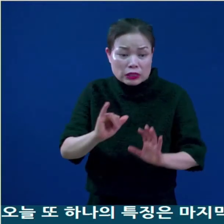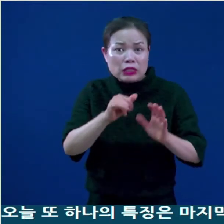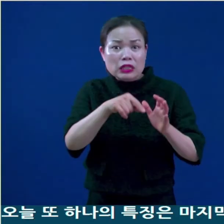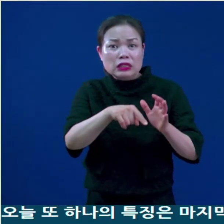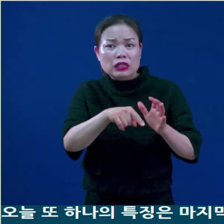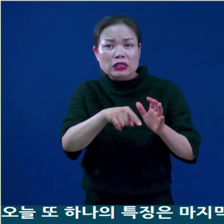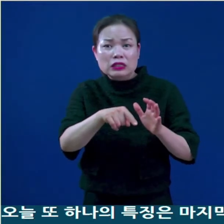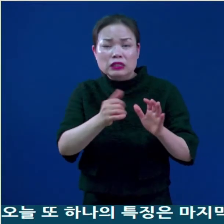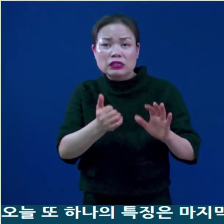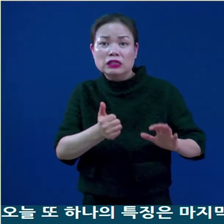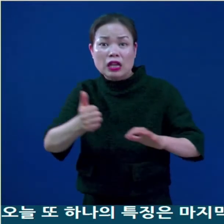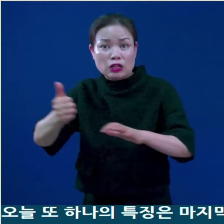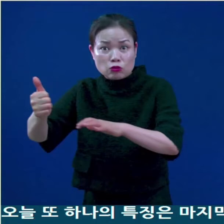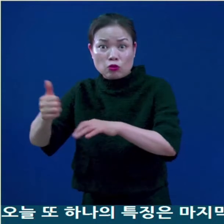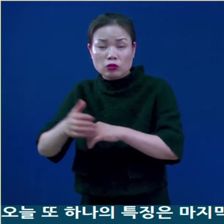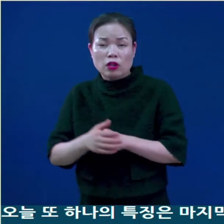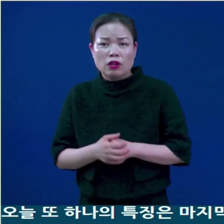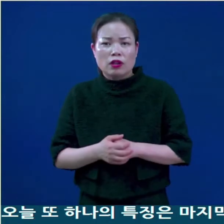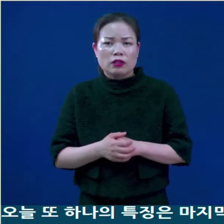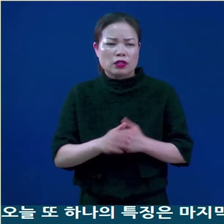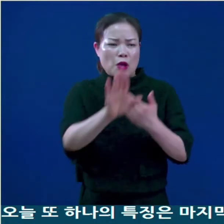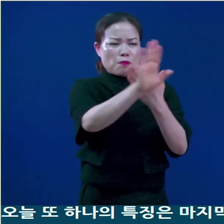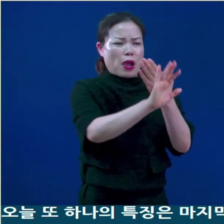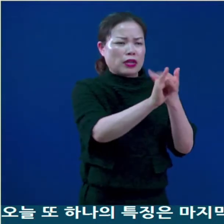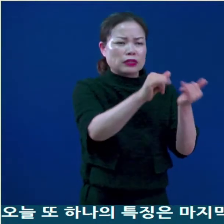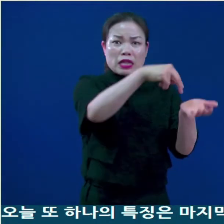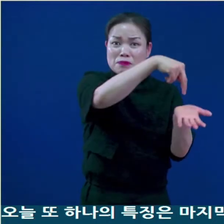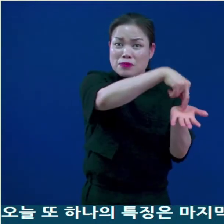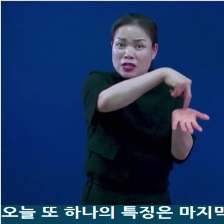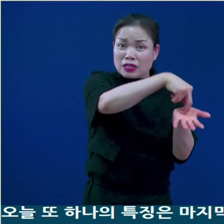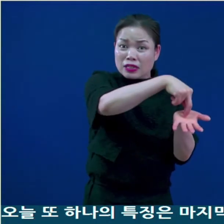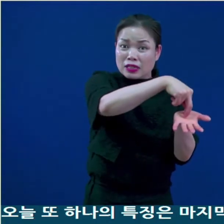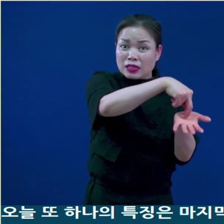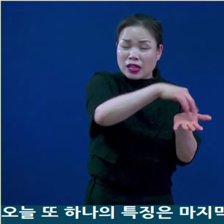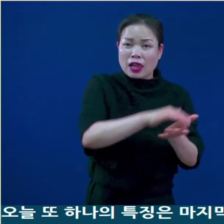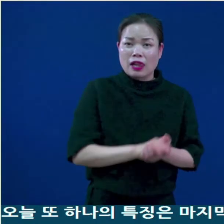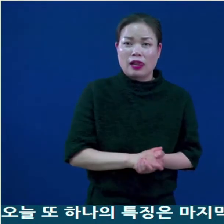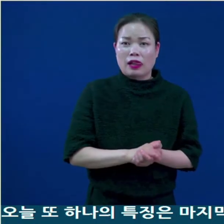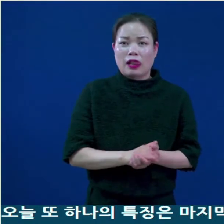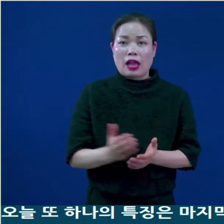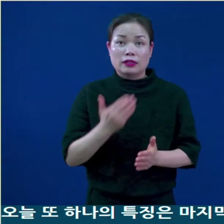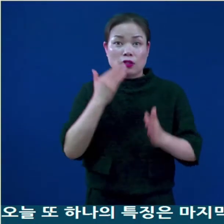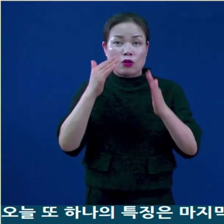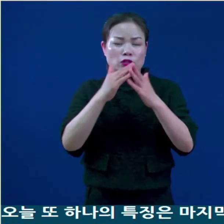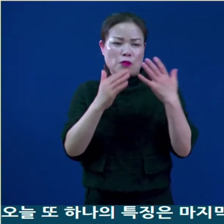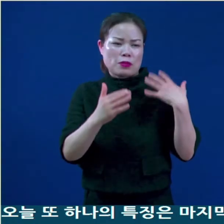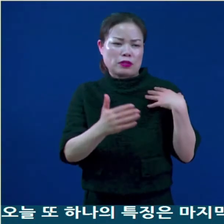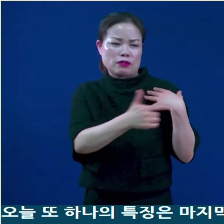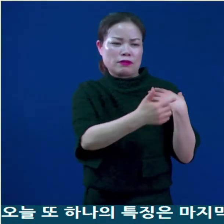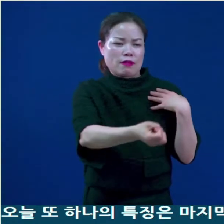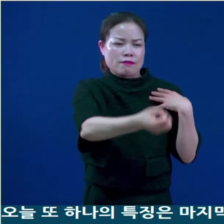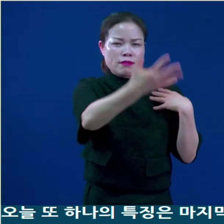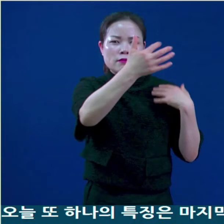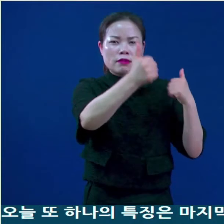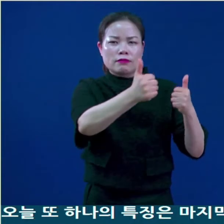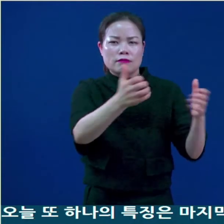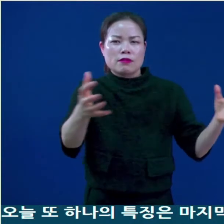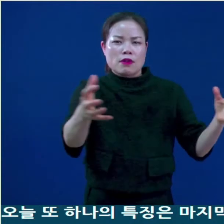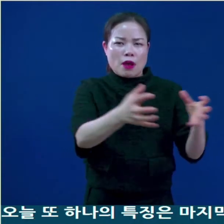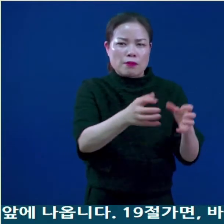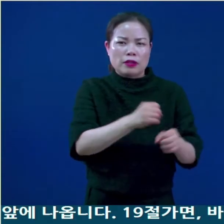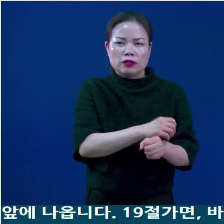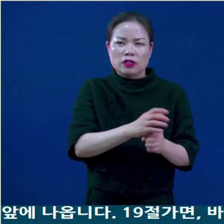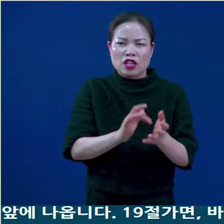세상이 그를 따르는도다 이렇게 돼 있어요. 바리새인들이 이제 그 성전 맡은 대제사장과 이렇게 합세했고